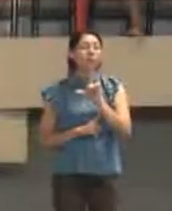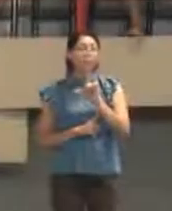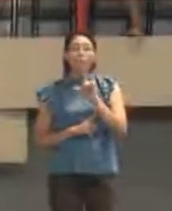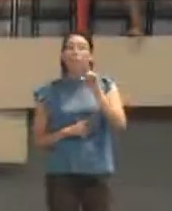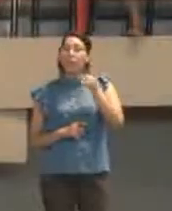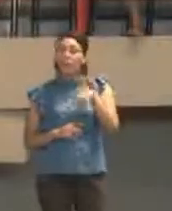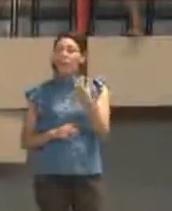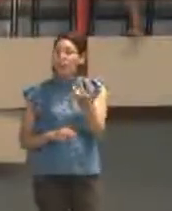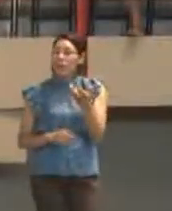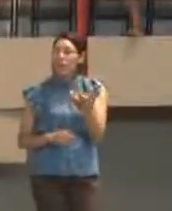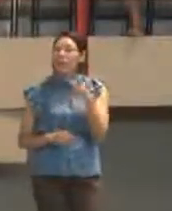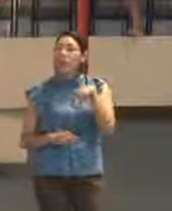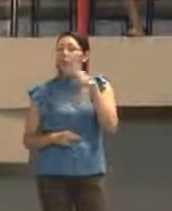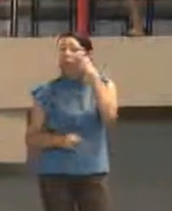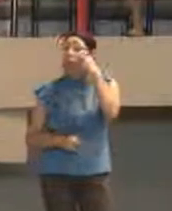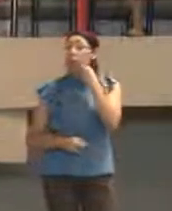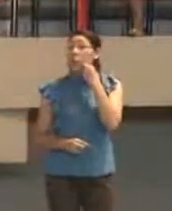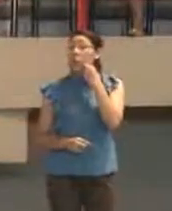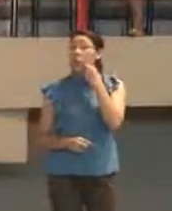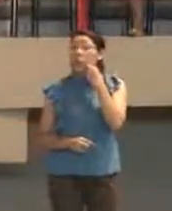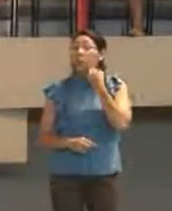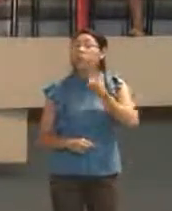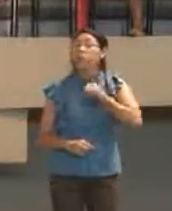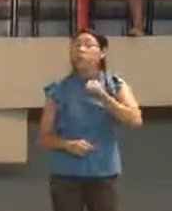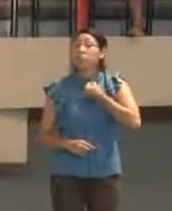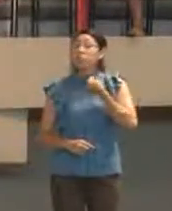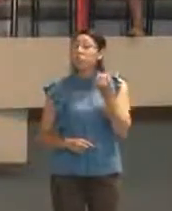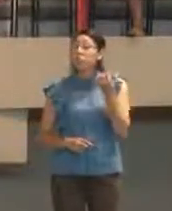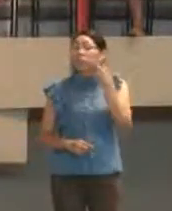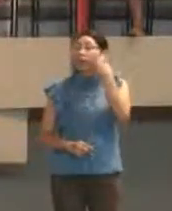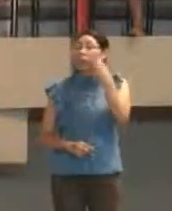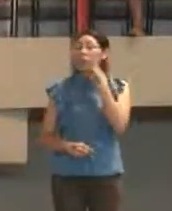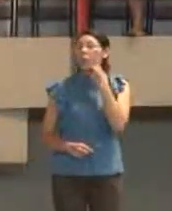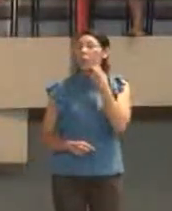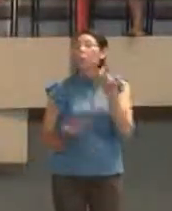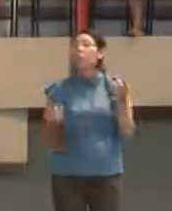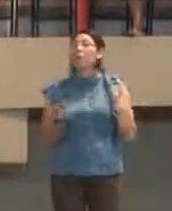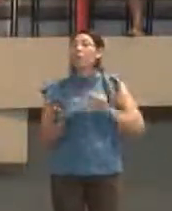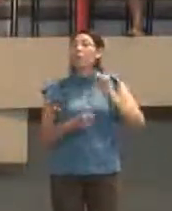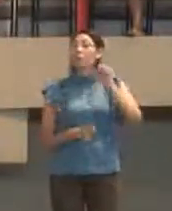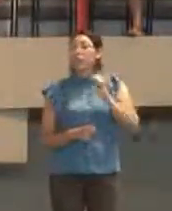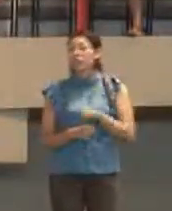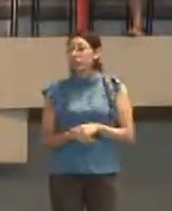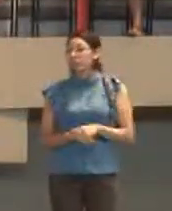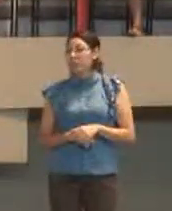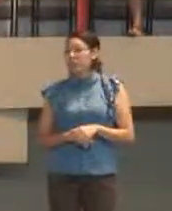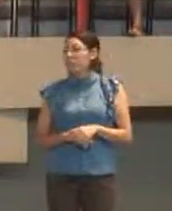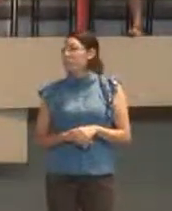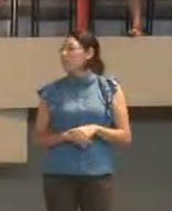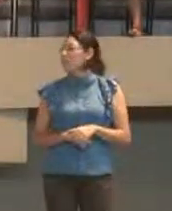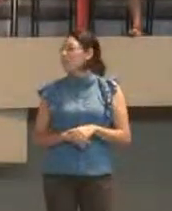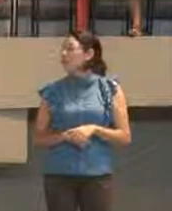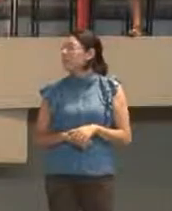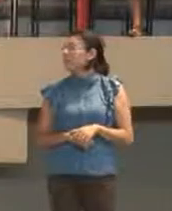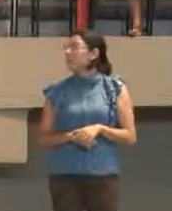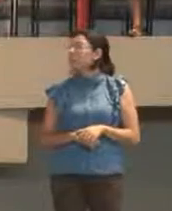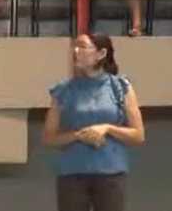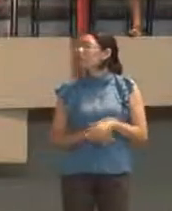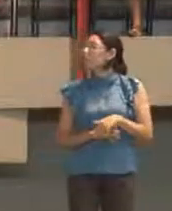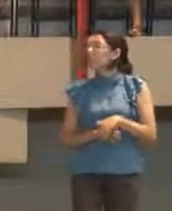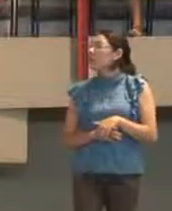é isso que ele quer o lucro. Então o que é que você faz? Você pega esse valor aqui que é